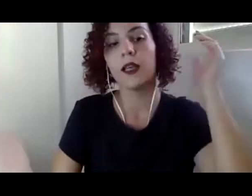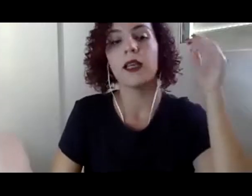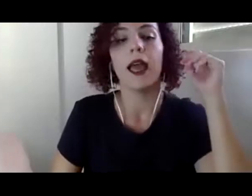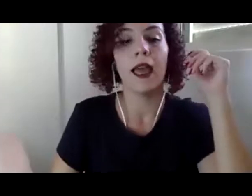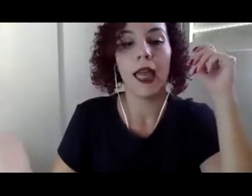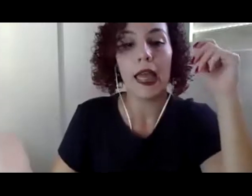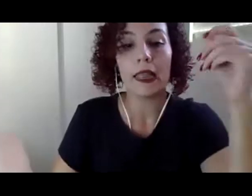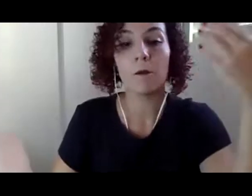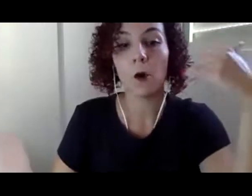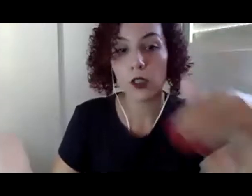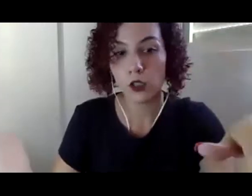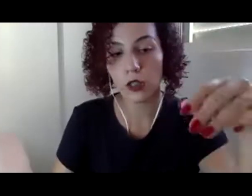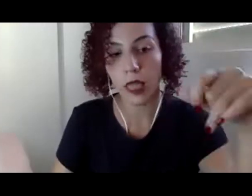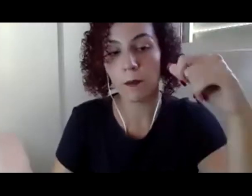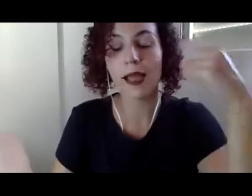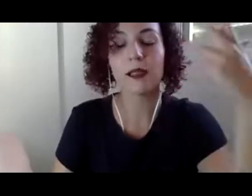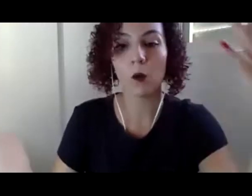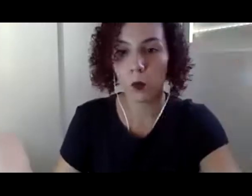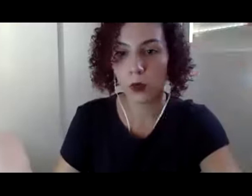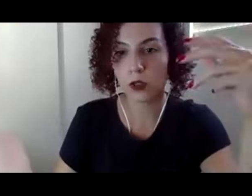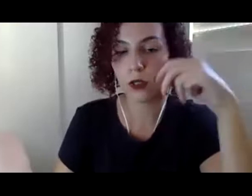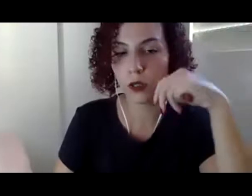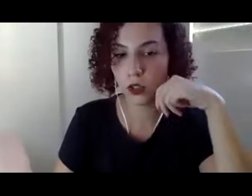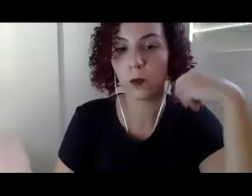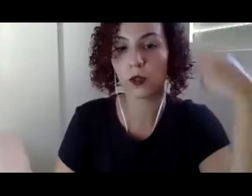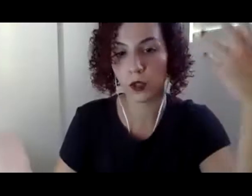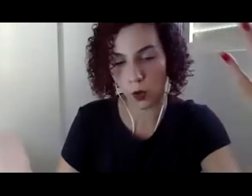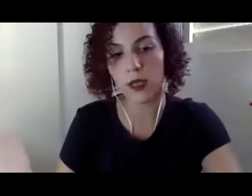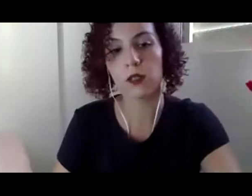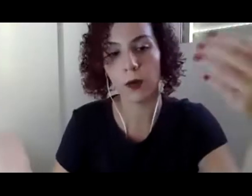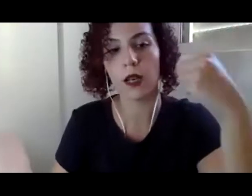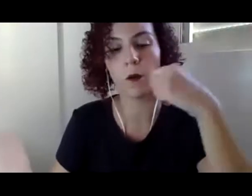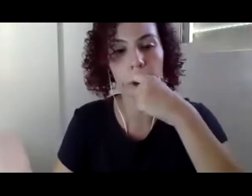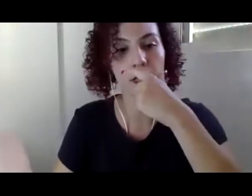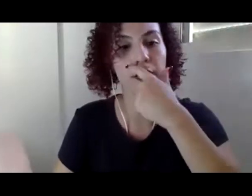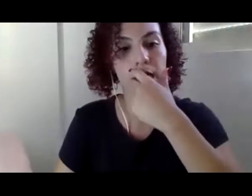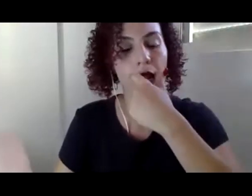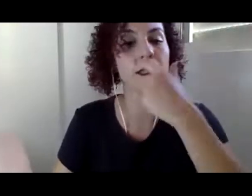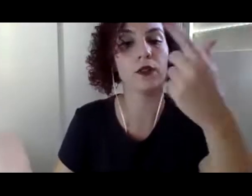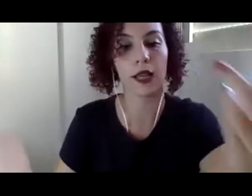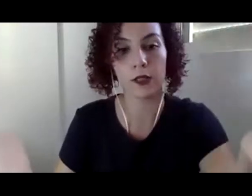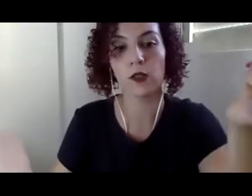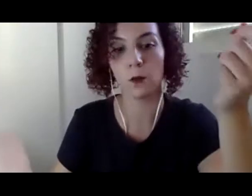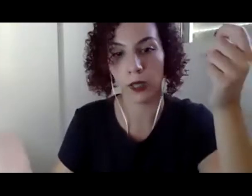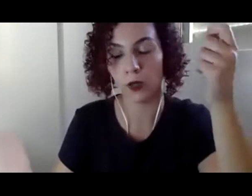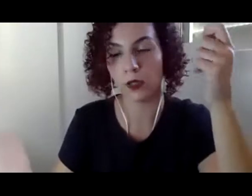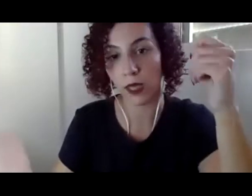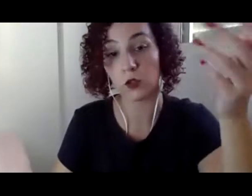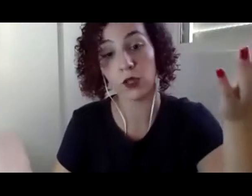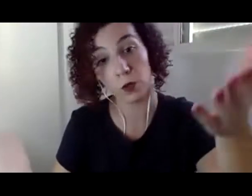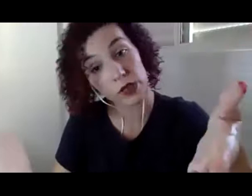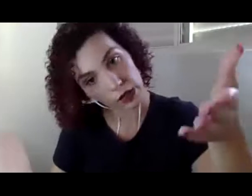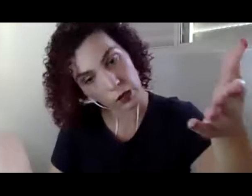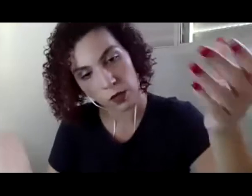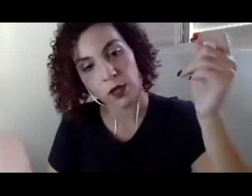pensar. Depois a gente tem mais algumas disposições sobre a língua brasileira de sinais no Decreto 5626